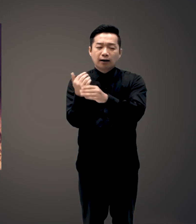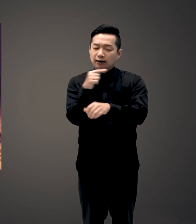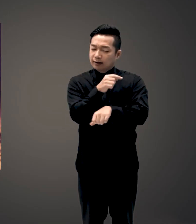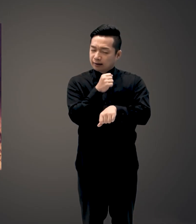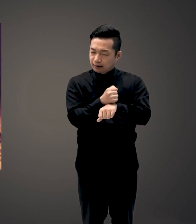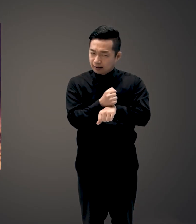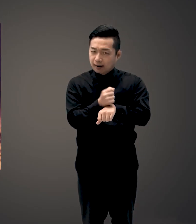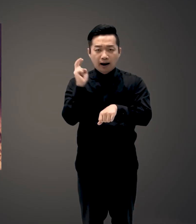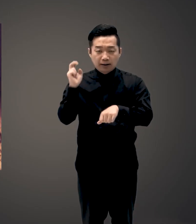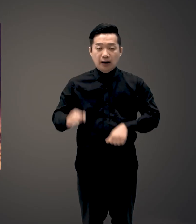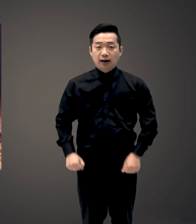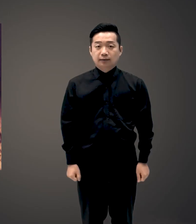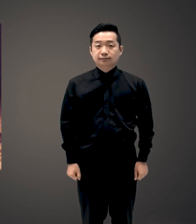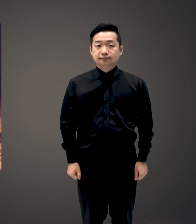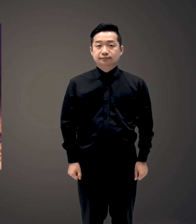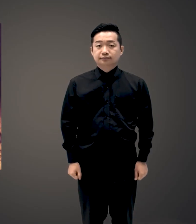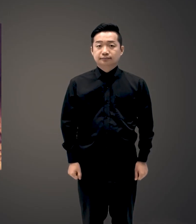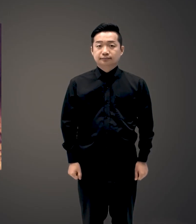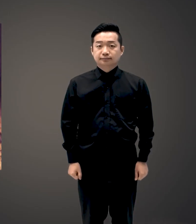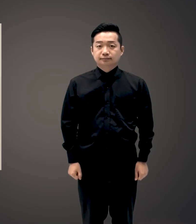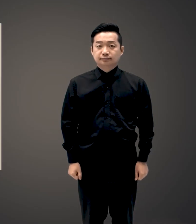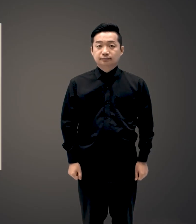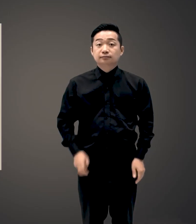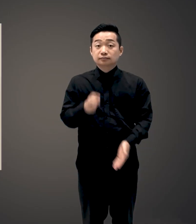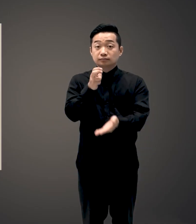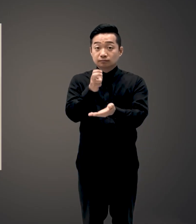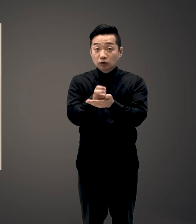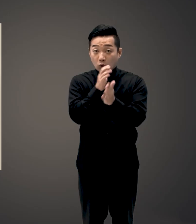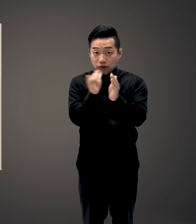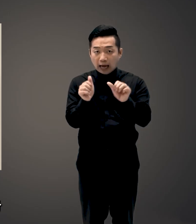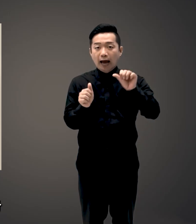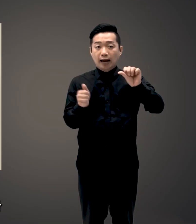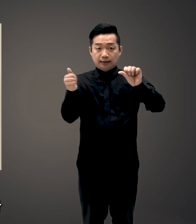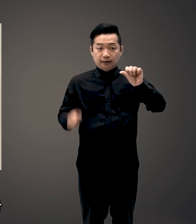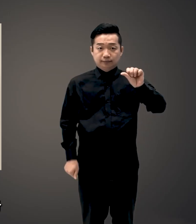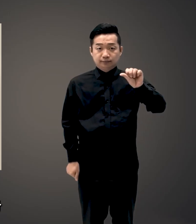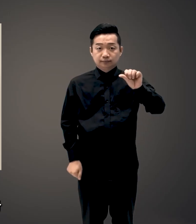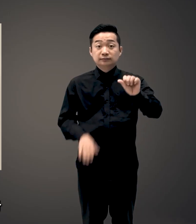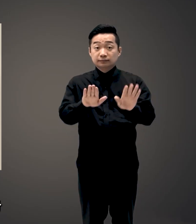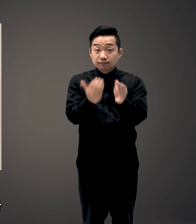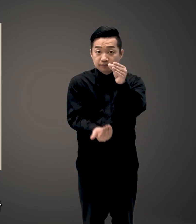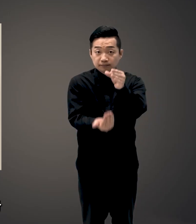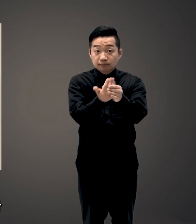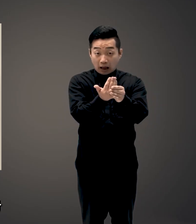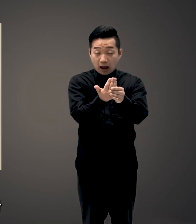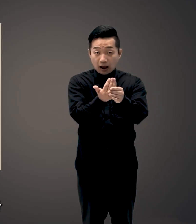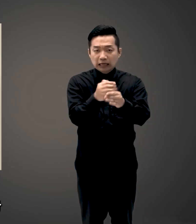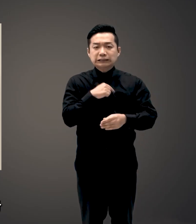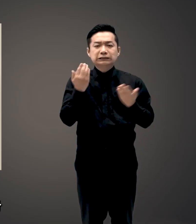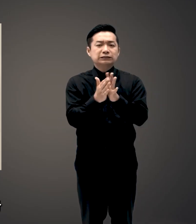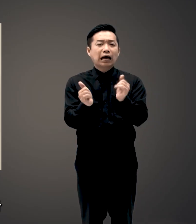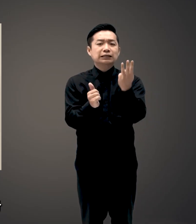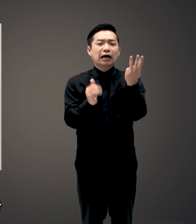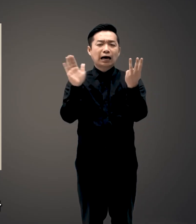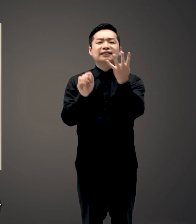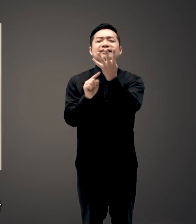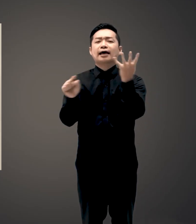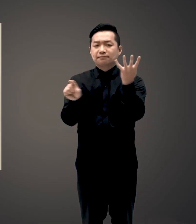호잉턴. 부코스키는 자신이 세상에서 가장 훌륭한 경마광이 되거나 세상에서 가장 훌륭한 섹스광이 될 거라고